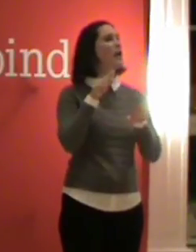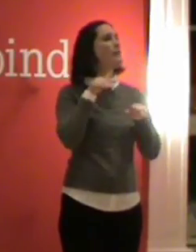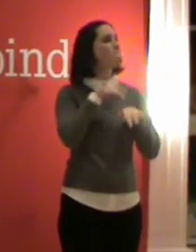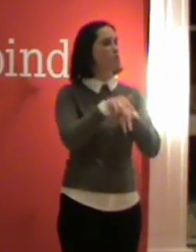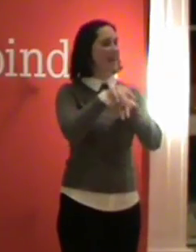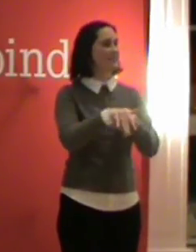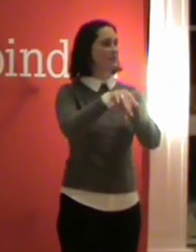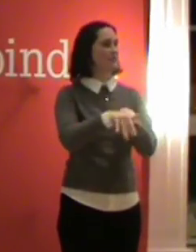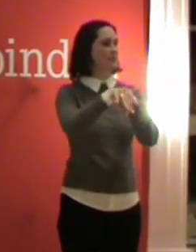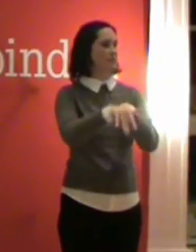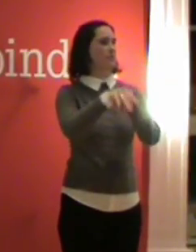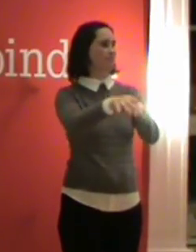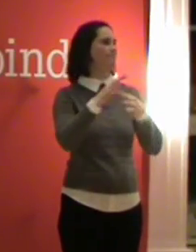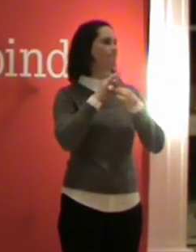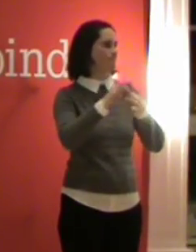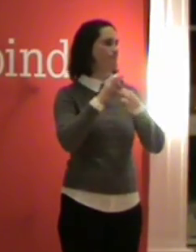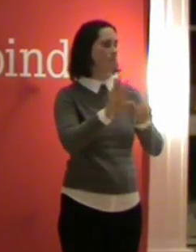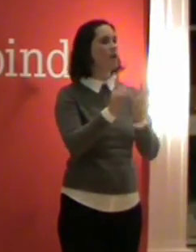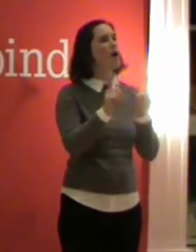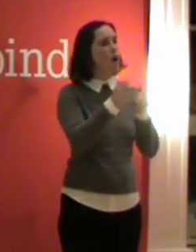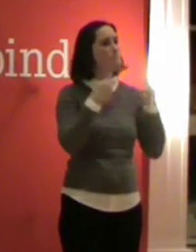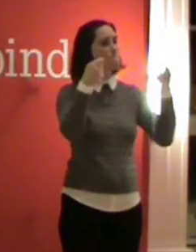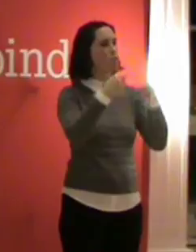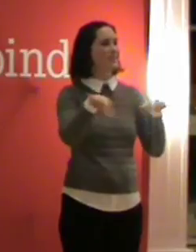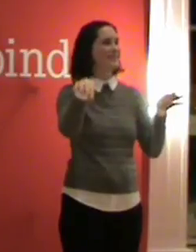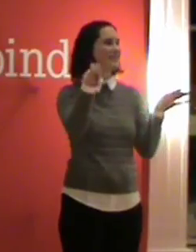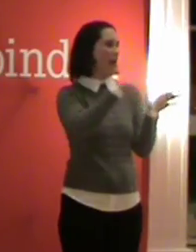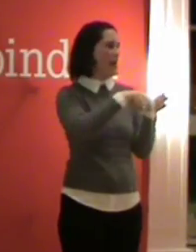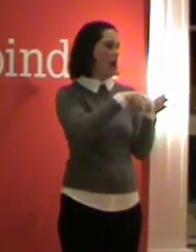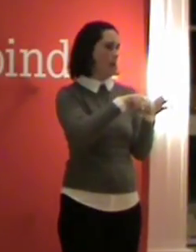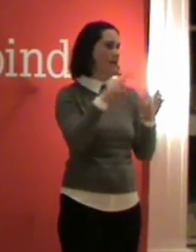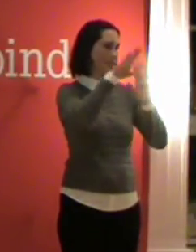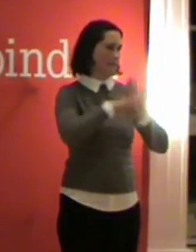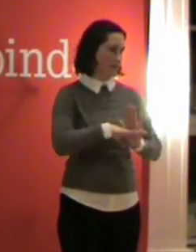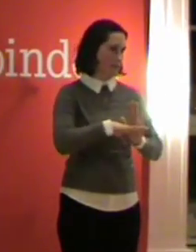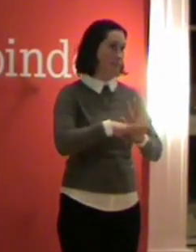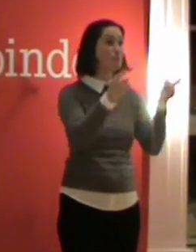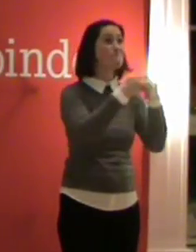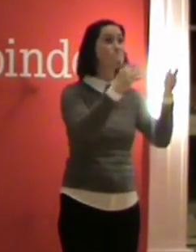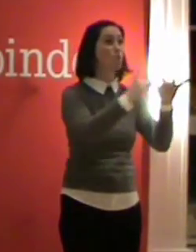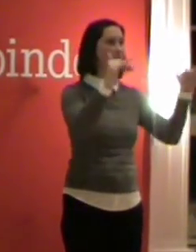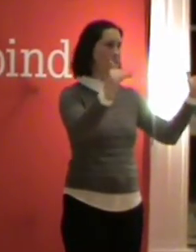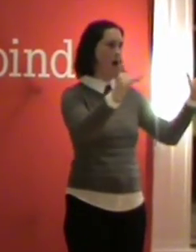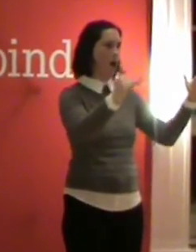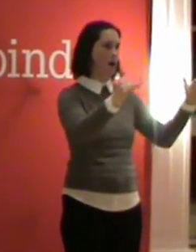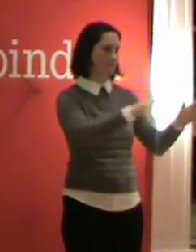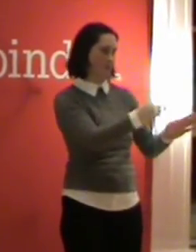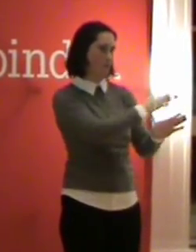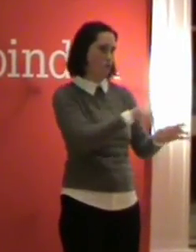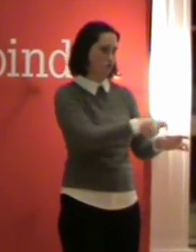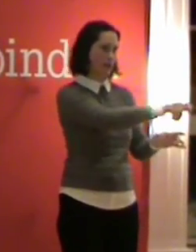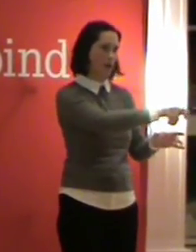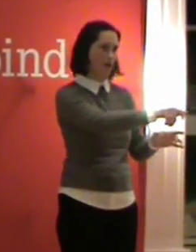und Proteste erlebt im Zusammenhang mit dem Bundesteilhabegesetz, bis hin, dass sich vor dem Bundestag am Spreeufer Menschen